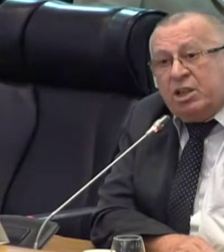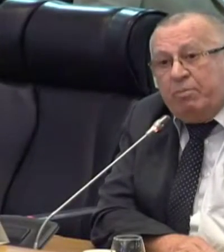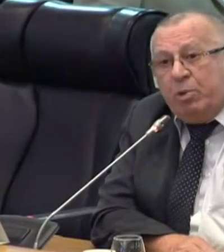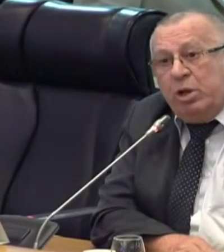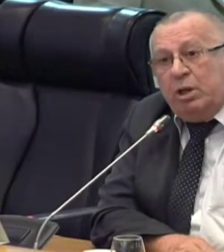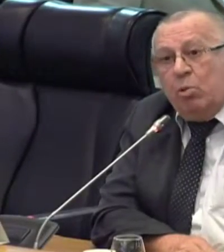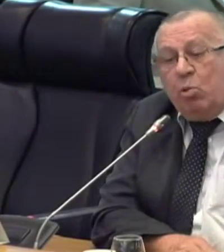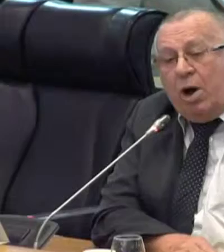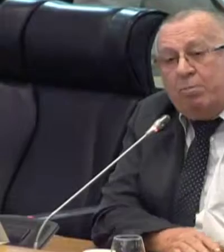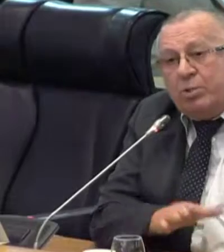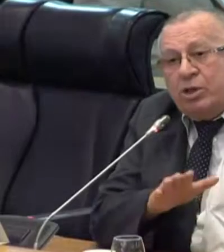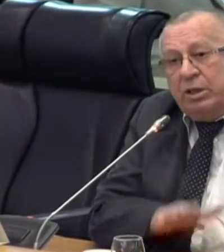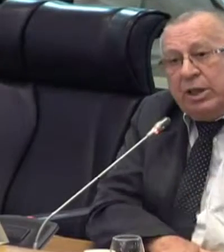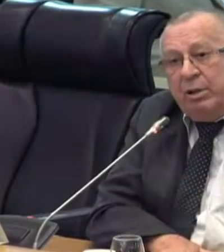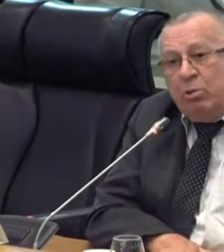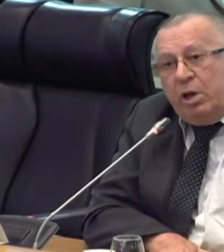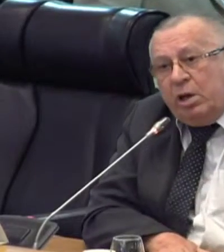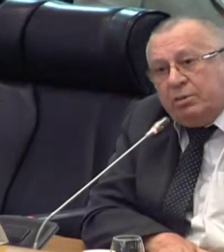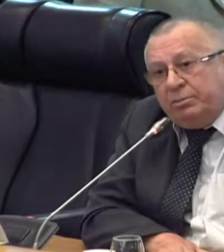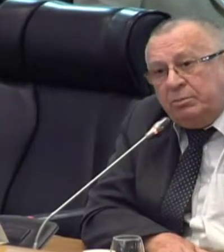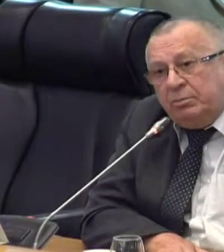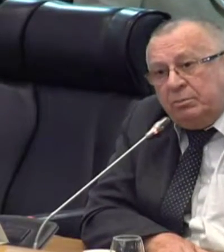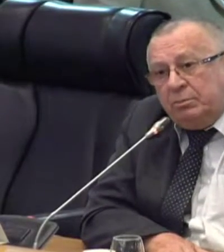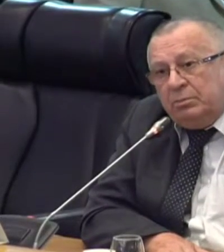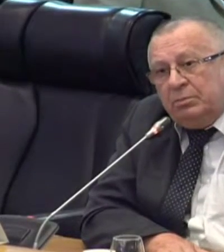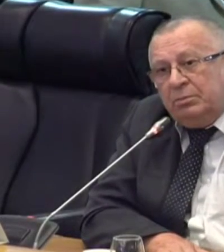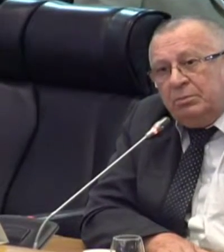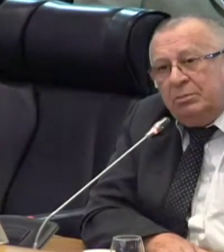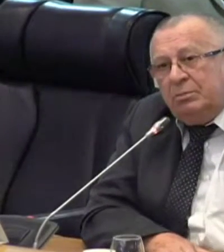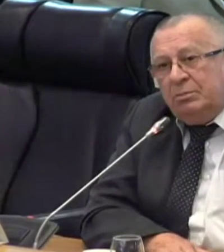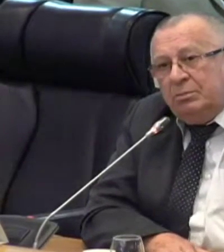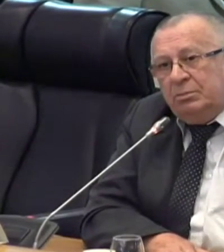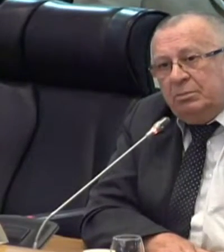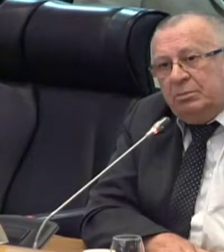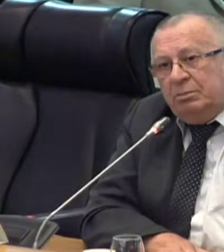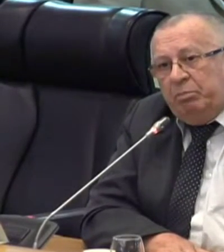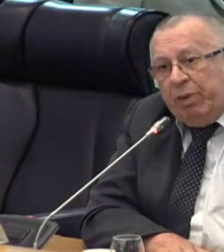vai ser punido com a aposentadoria